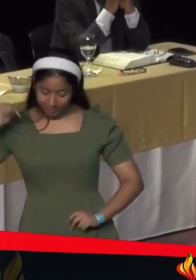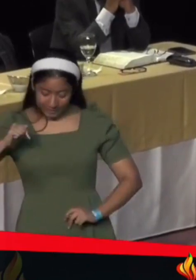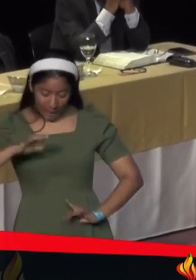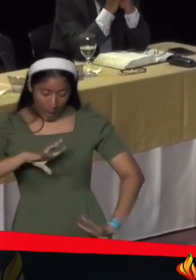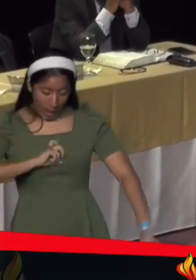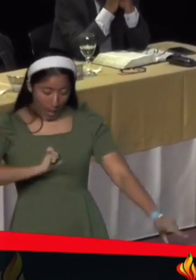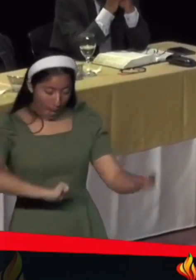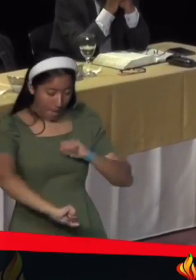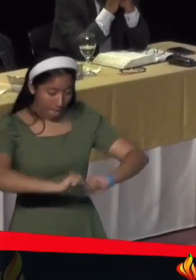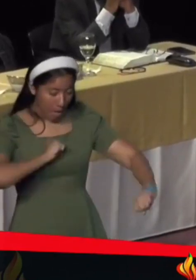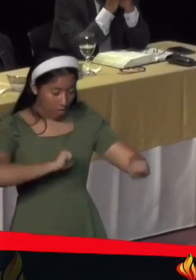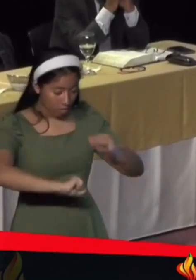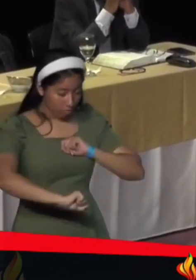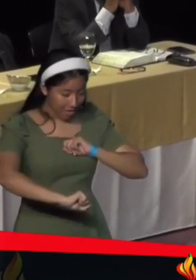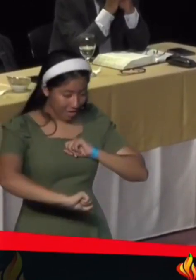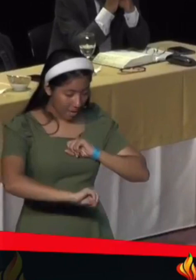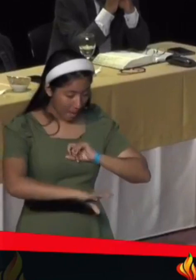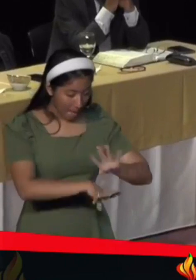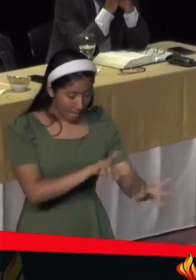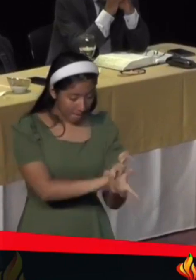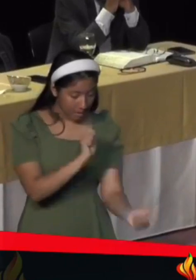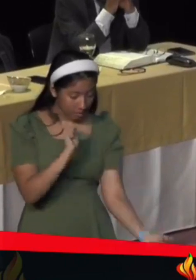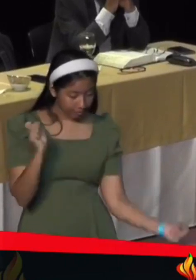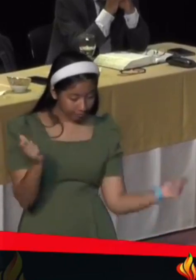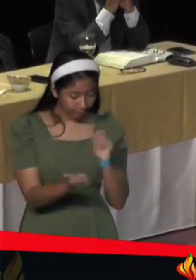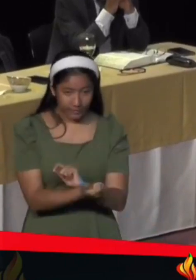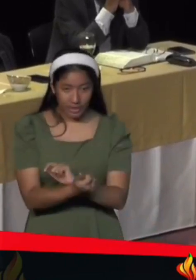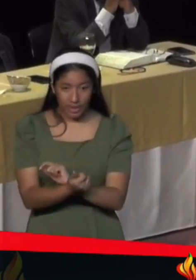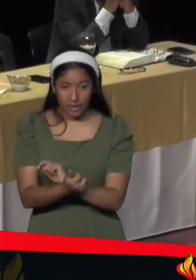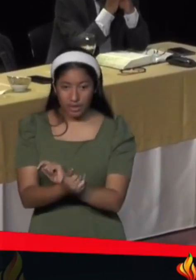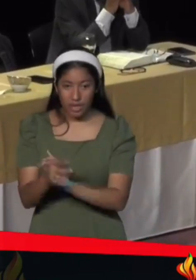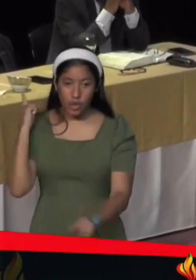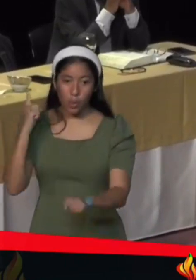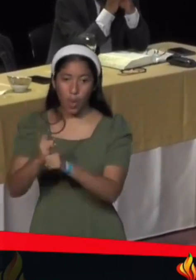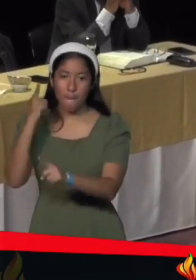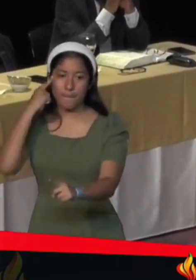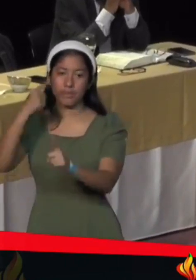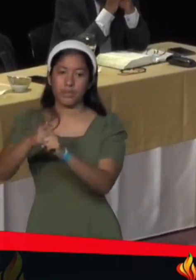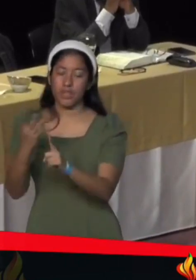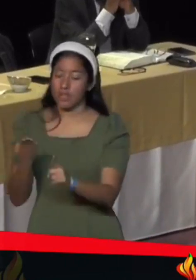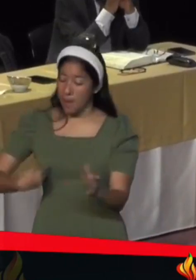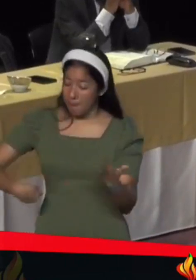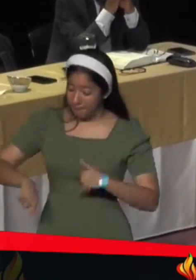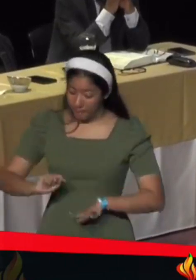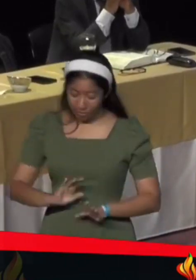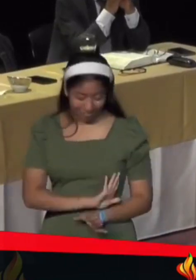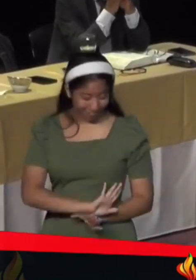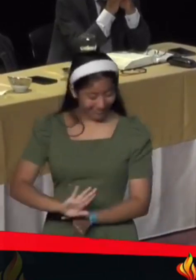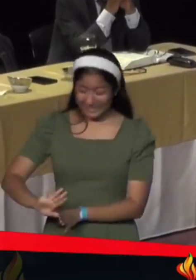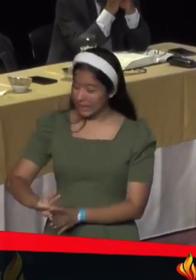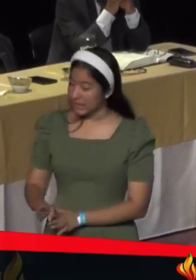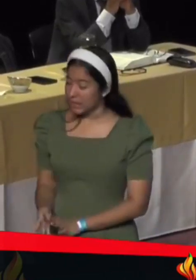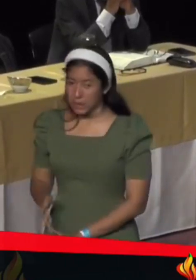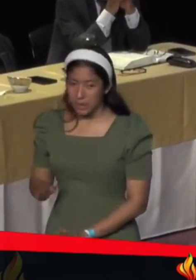para establecer un propósito. ¿Alguien lo cree? La retirada no es una opción. Amén.